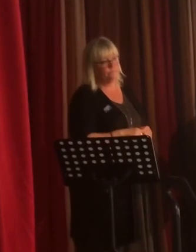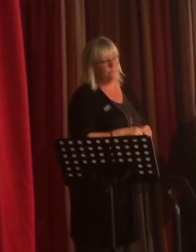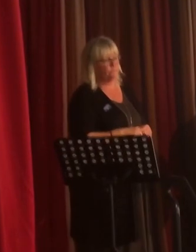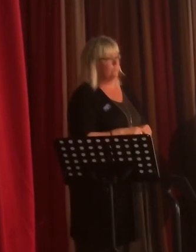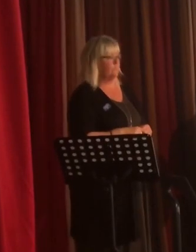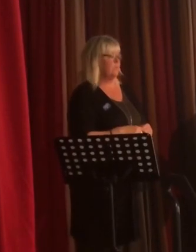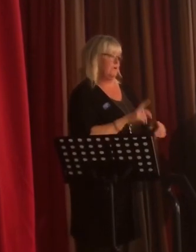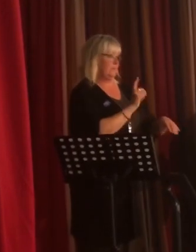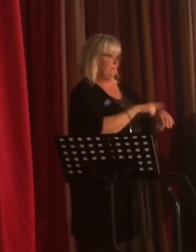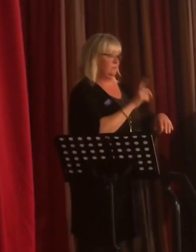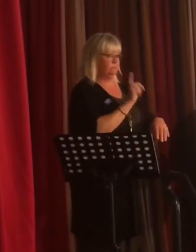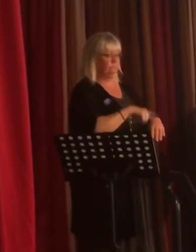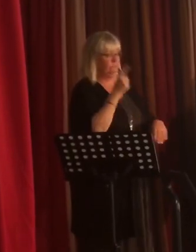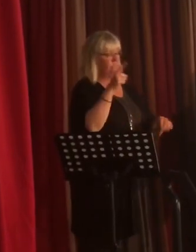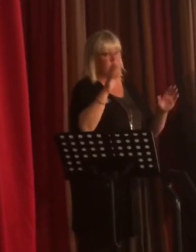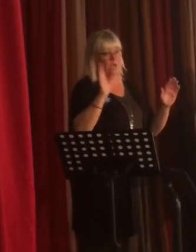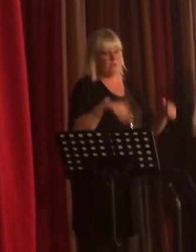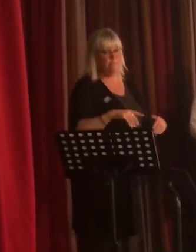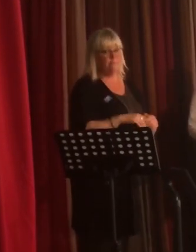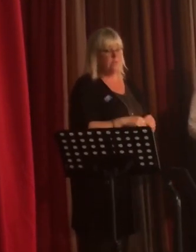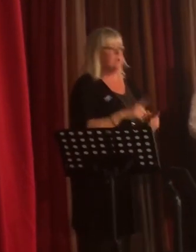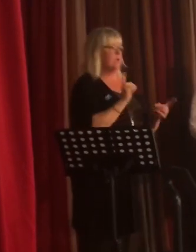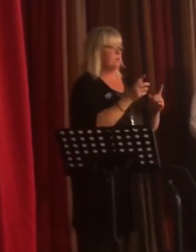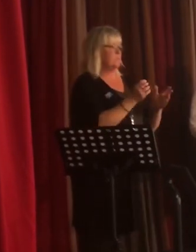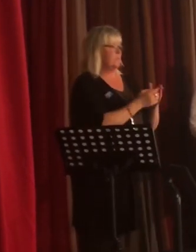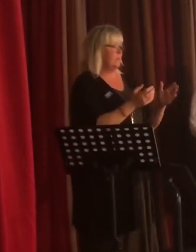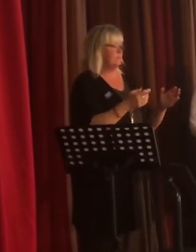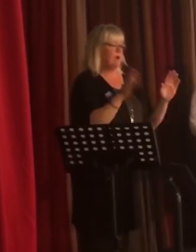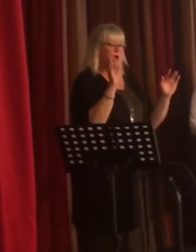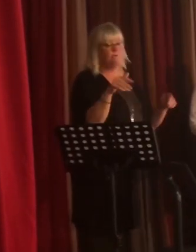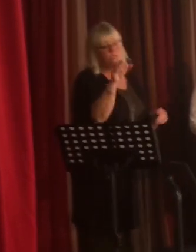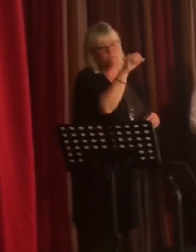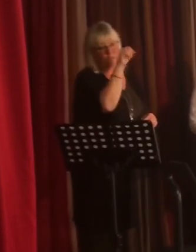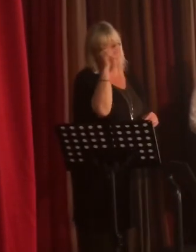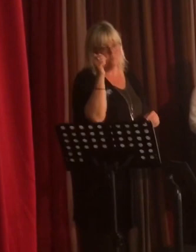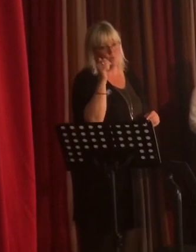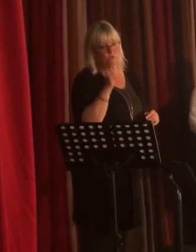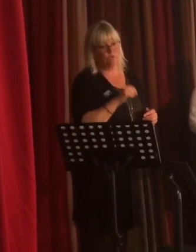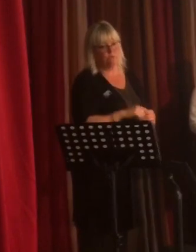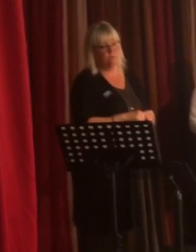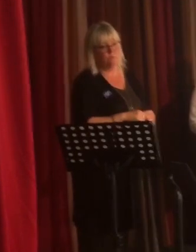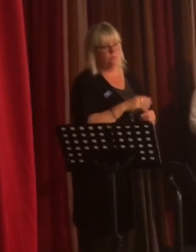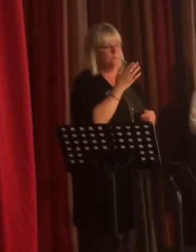Tiden har gått väldigt fort. Det är kanske därför det har varit så svårt att hålla det.